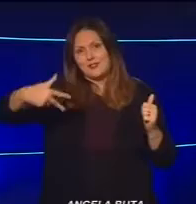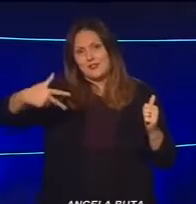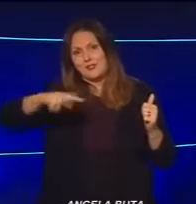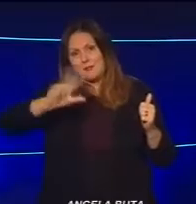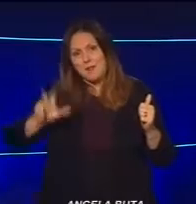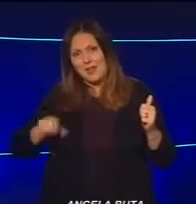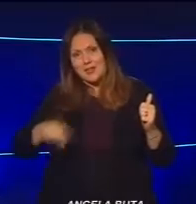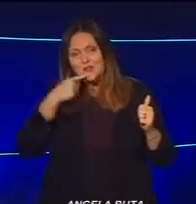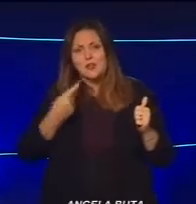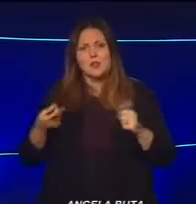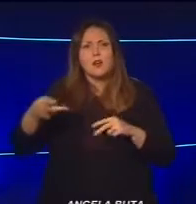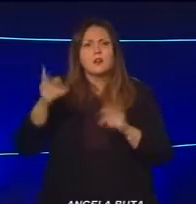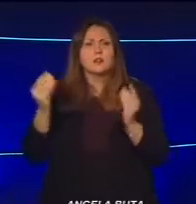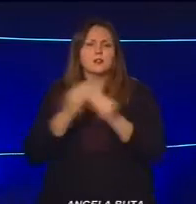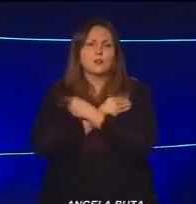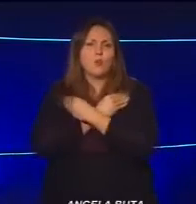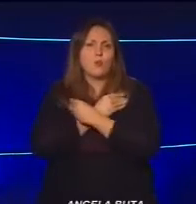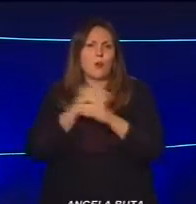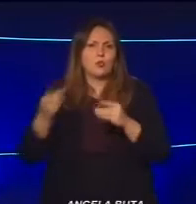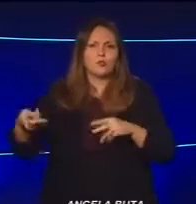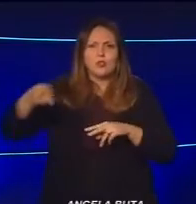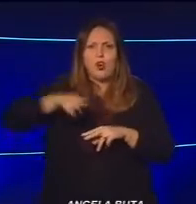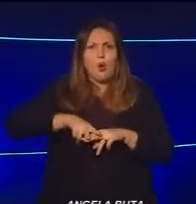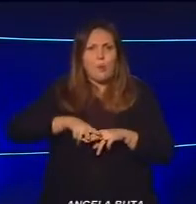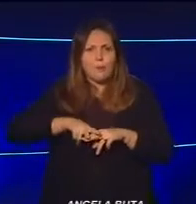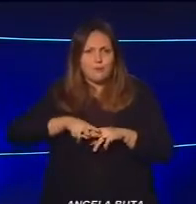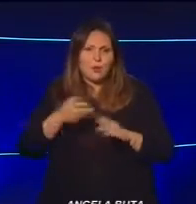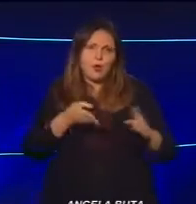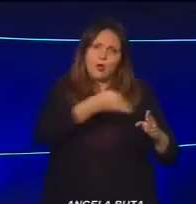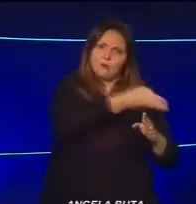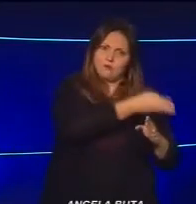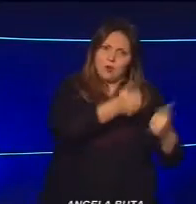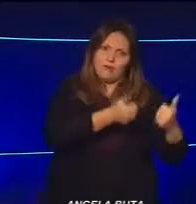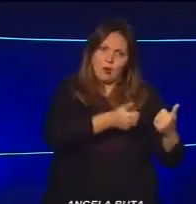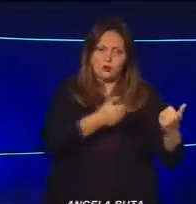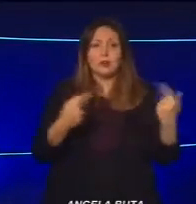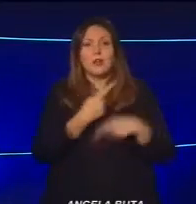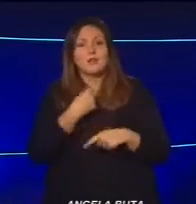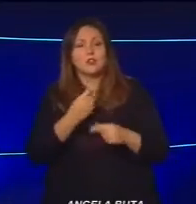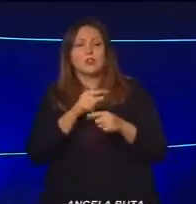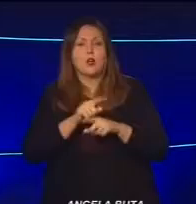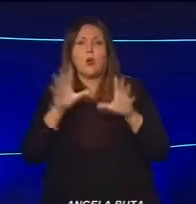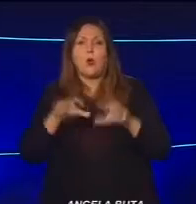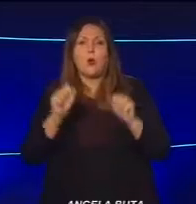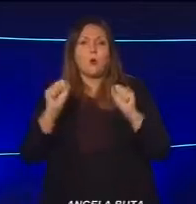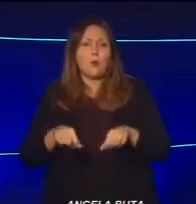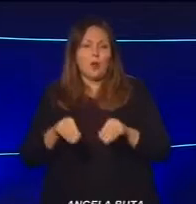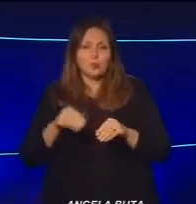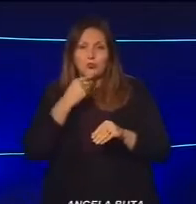doppio di quella creata negli 11 mesi precedenti, mentre l'occupazione giovanile si è ridotta in 6